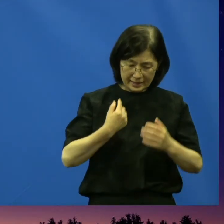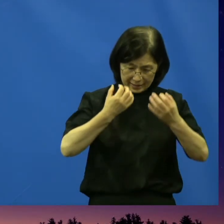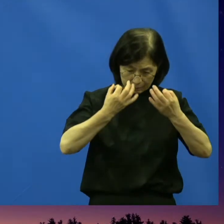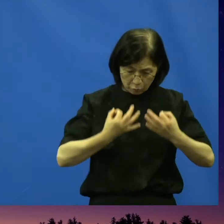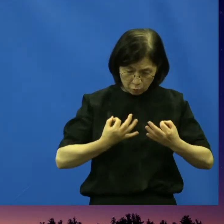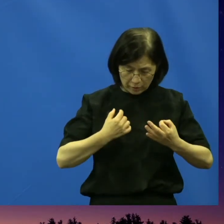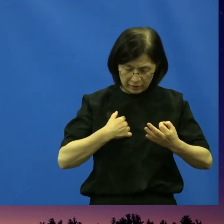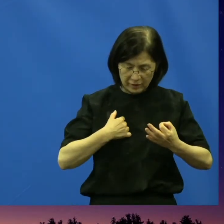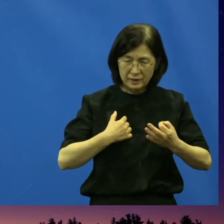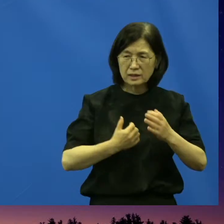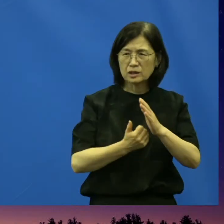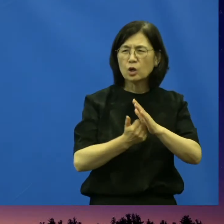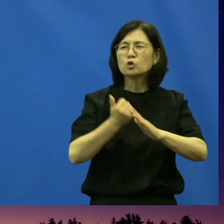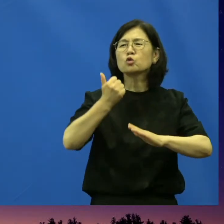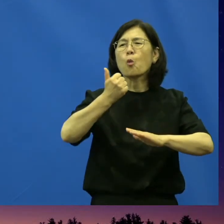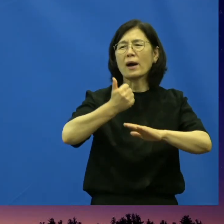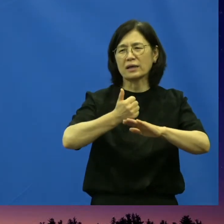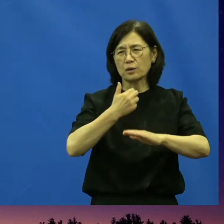오직